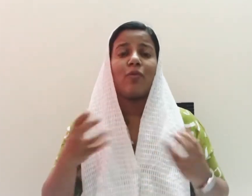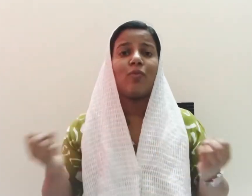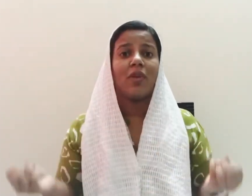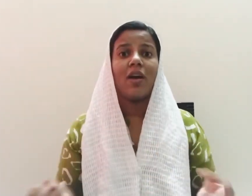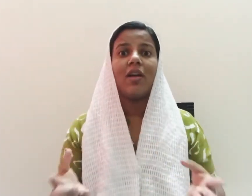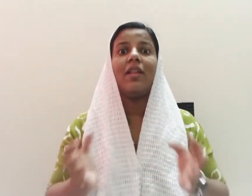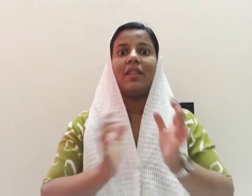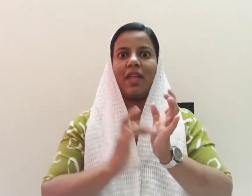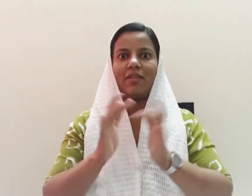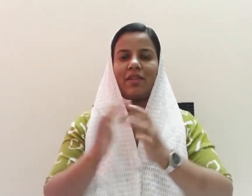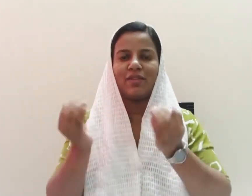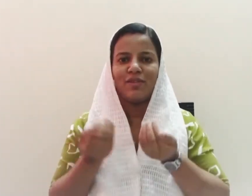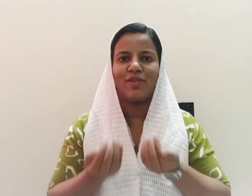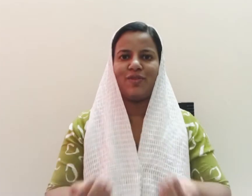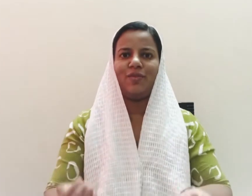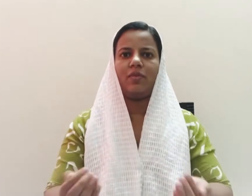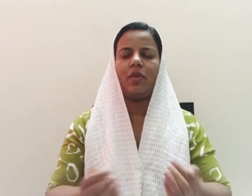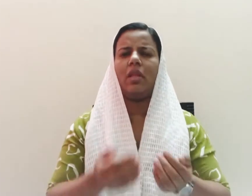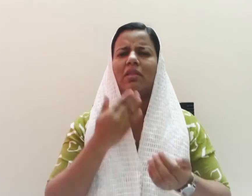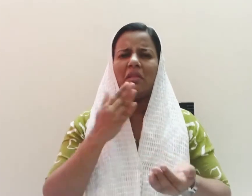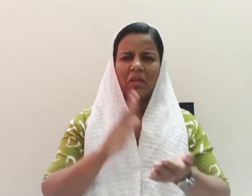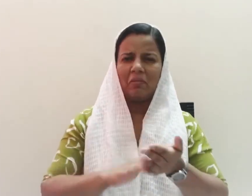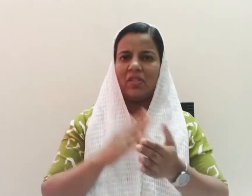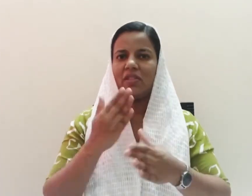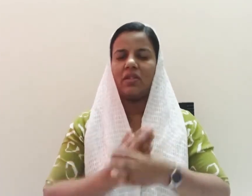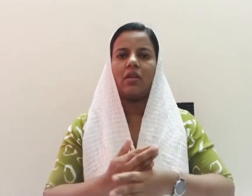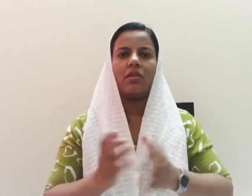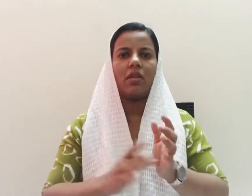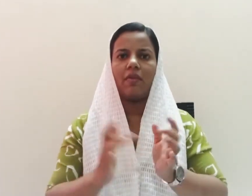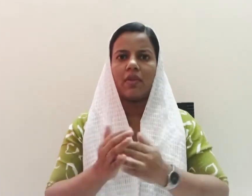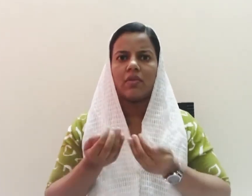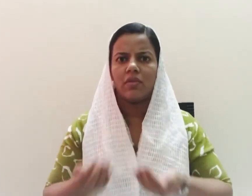നിന്നുള്ളവനാകുന്നു, തിന്മ ചെയ്യുന്നവൻ ദൈവത്തെ കണ്ടിട്ടില്ല. കാരണം തിന്മ ദൈവത്തിൽ നിന്നല്ല,